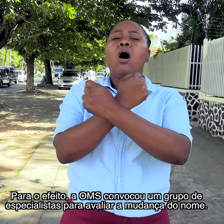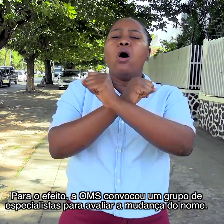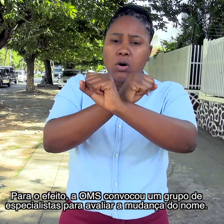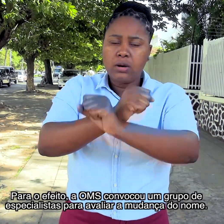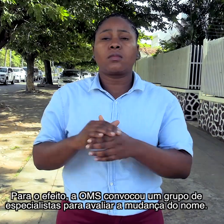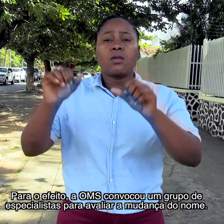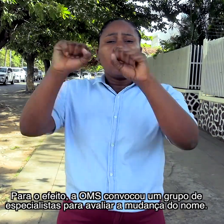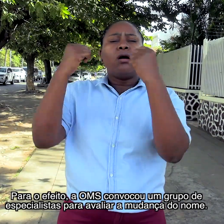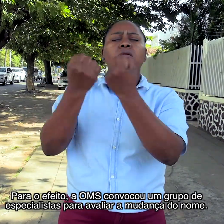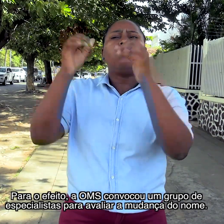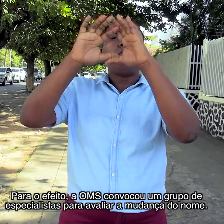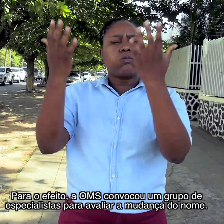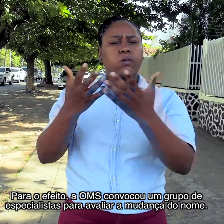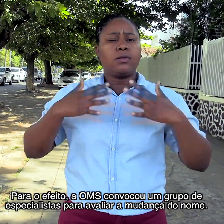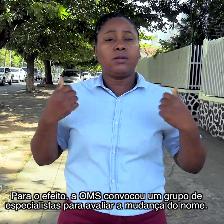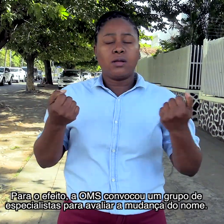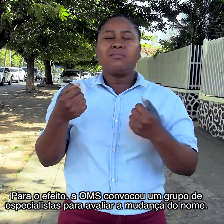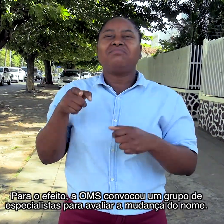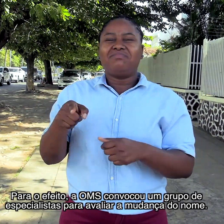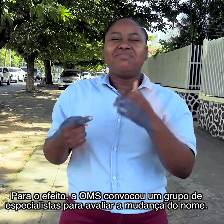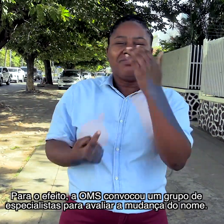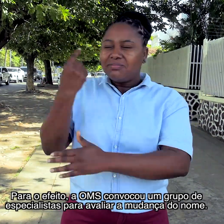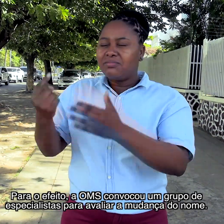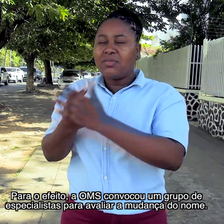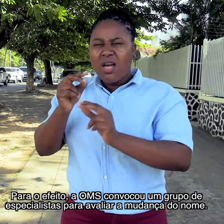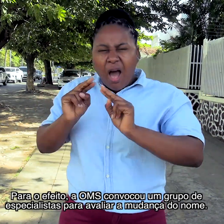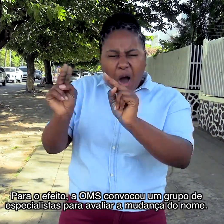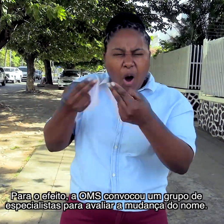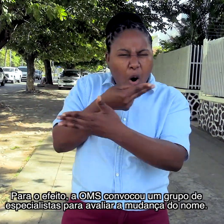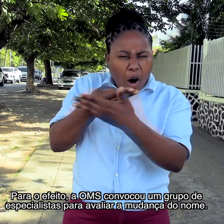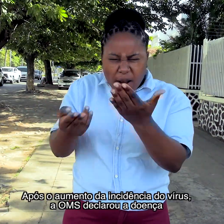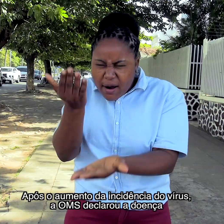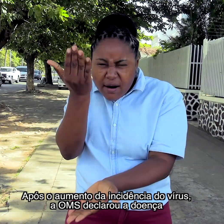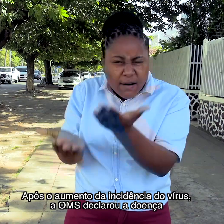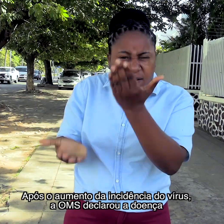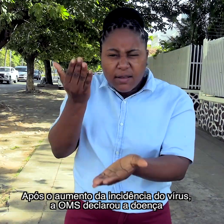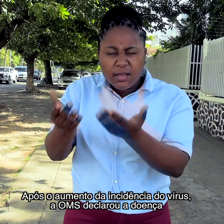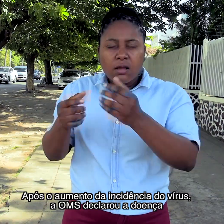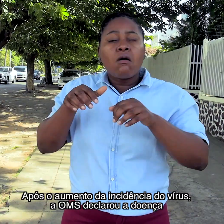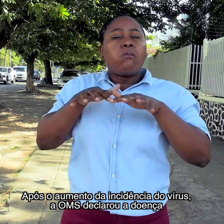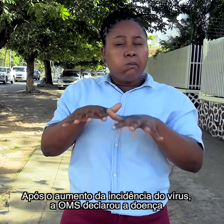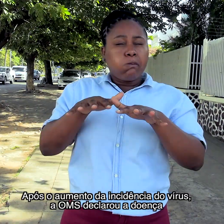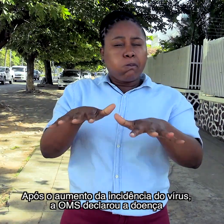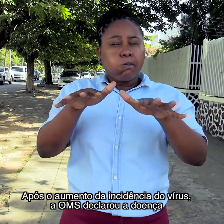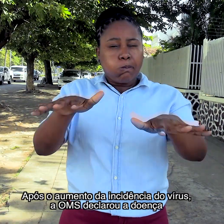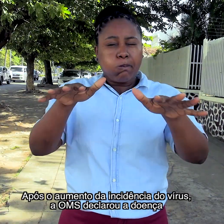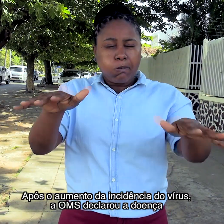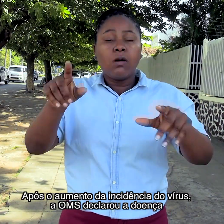OMS convocou um grupo de especialistas para avaliar a mudança do nome. Após o aumento da incidência do vírus, a OMS